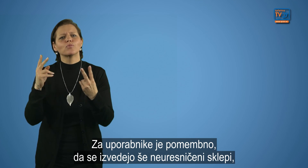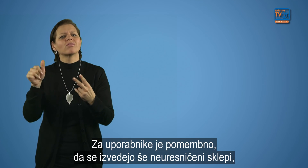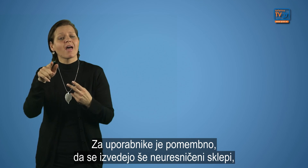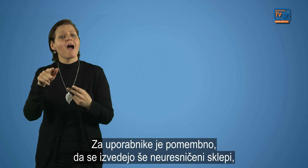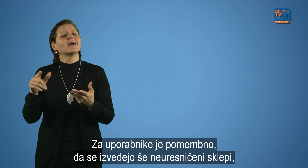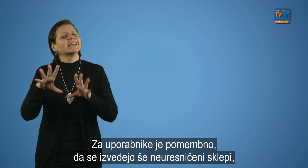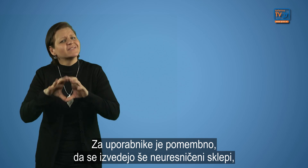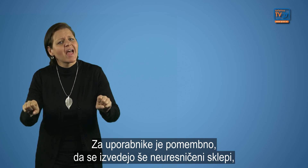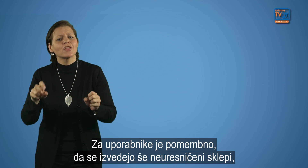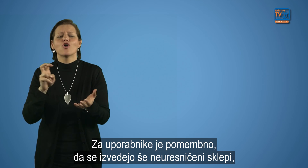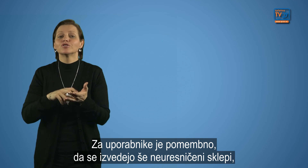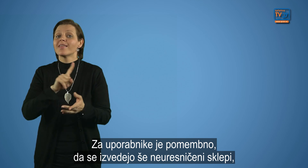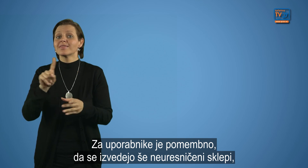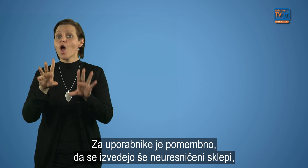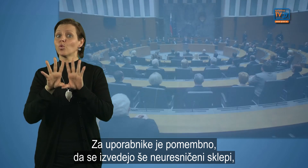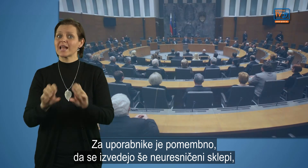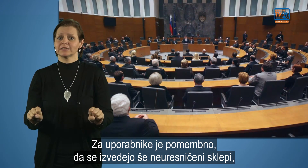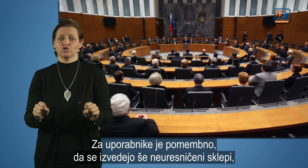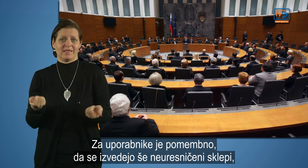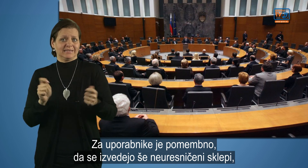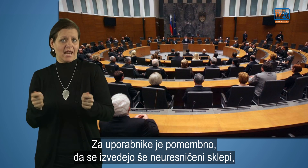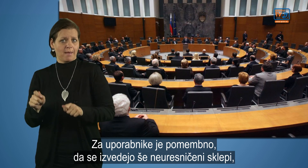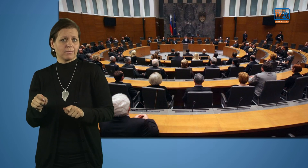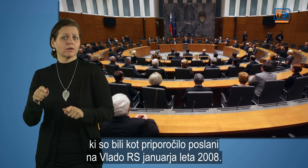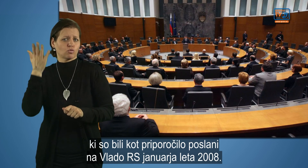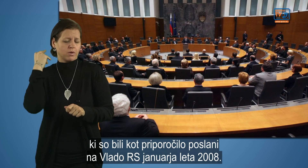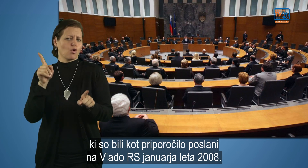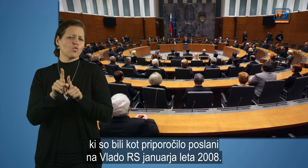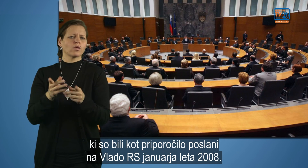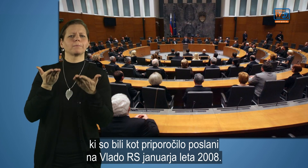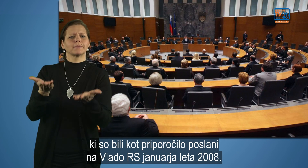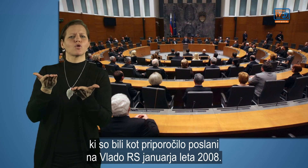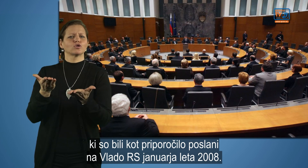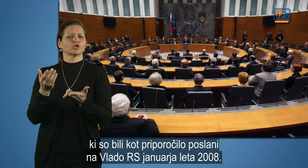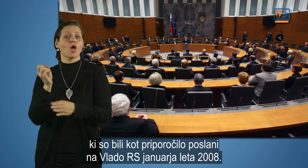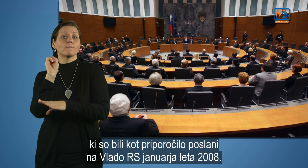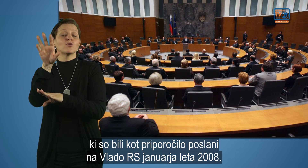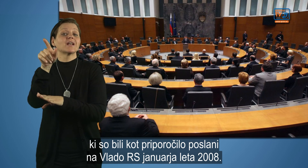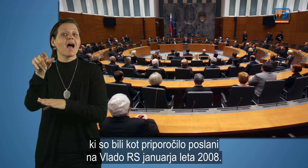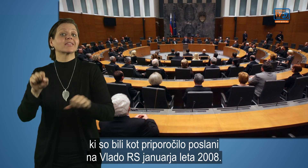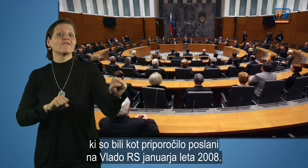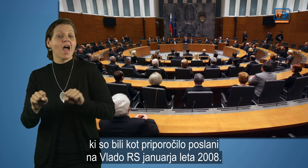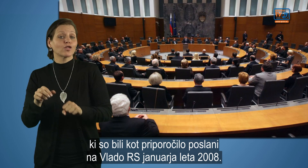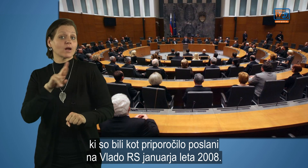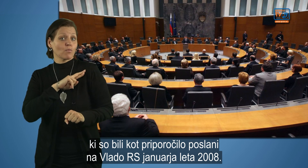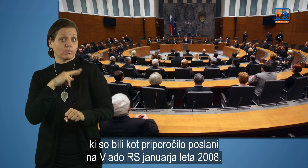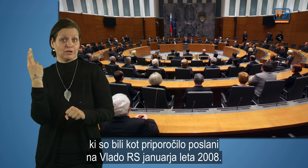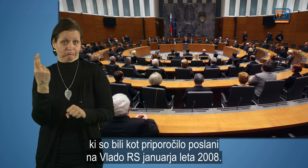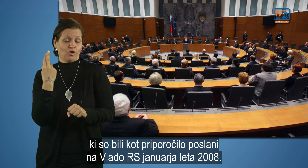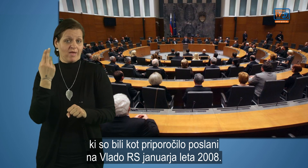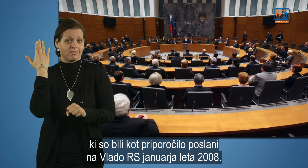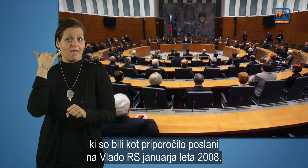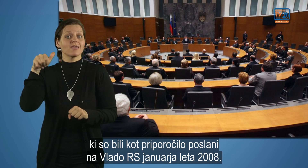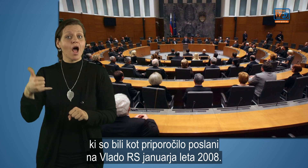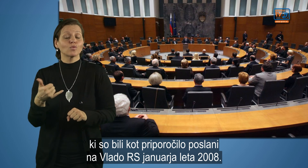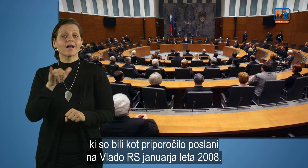da se izvedejo še neuresničeni sklepi, ki so bili kot priporočilo poslani na Vlado Republike Slovenije